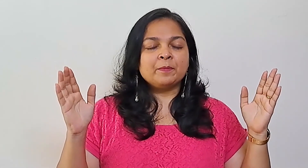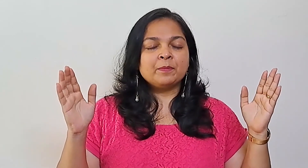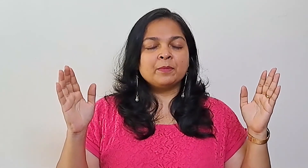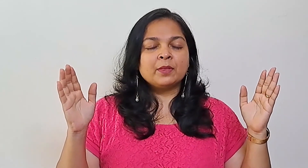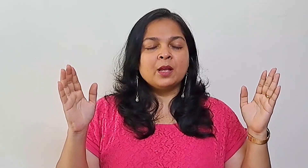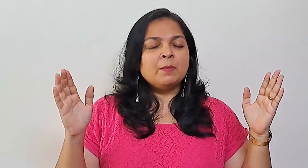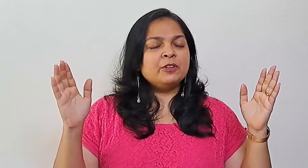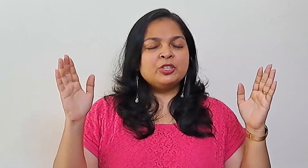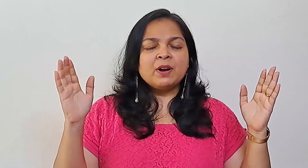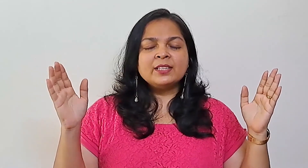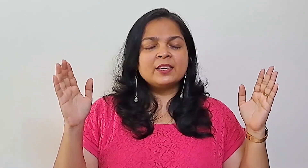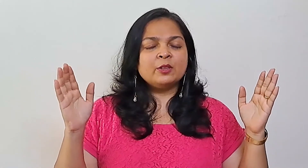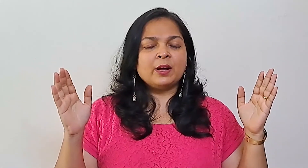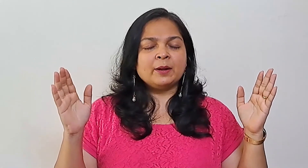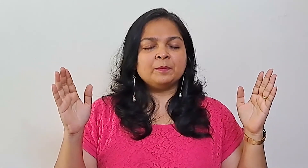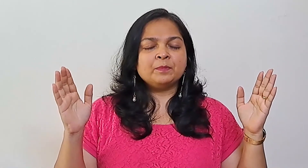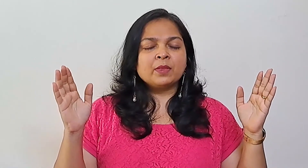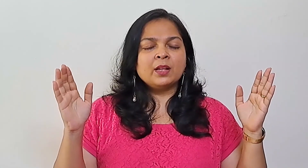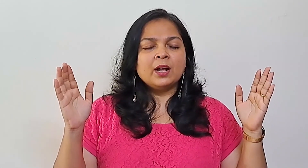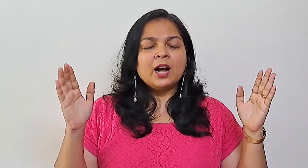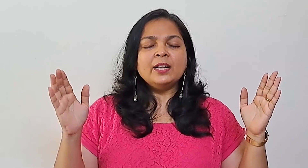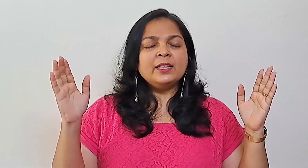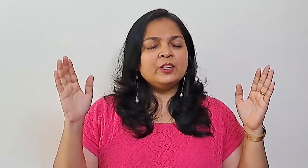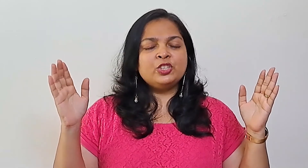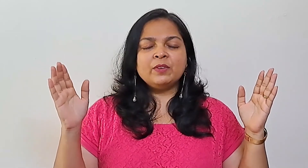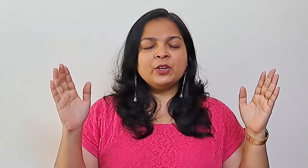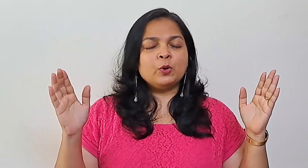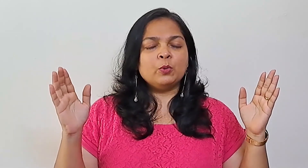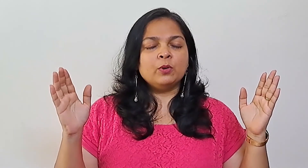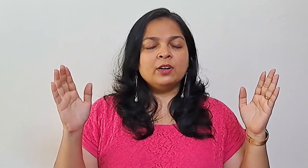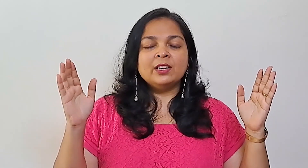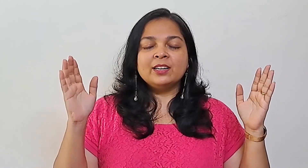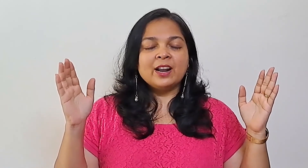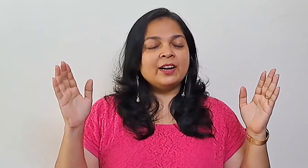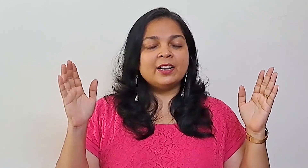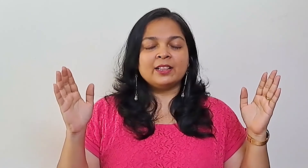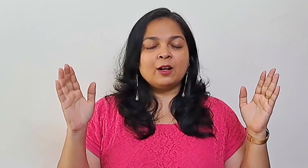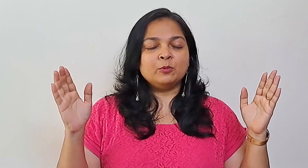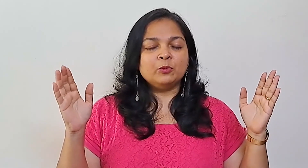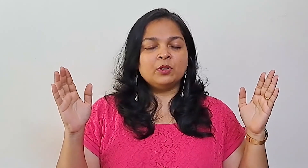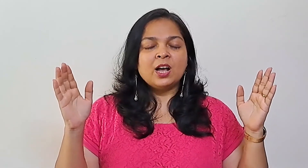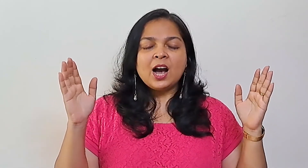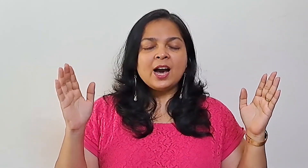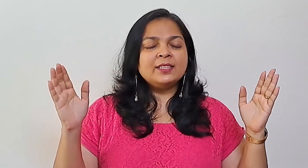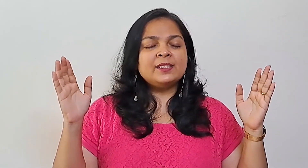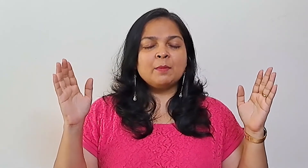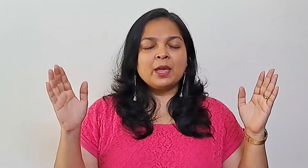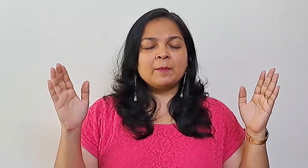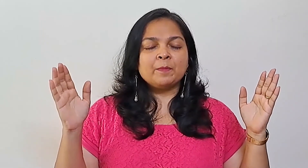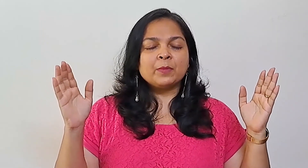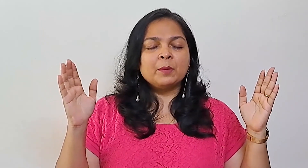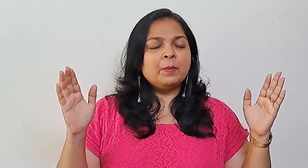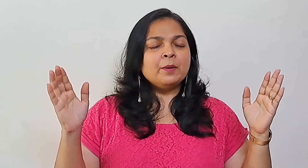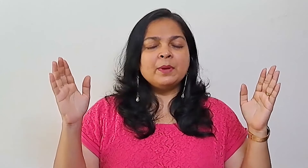ਹੈ। ਮੈਂ ਵਿਸ਼ਵਾਸ ਦੇ ਨਾਲ ਅਨੰਤ ਜੀਵਨ ਨੂੰ ਗ੍ਰਹਿਣ ਕਰਦਾ ਹਾਂ। ਅੱਜ ਤੋਂ